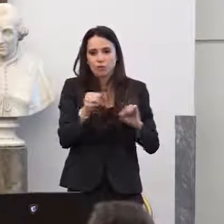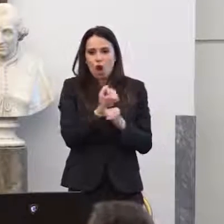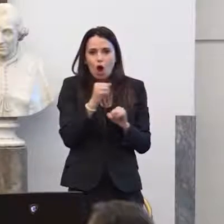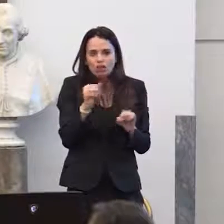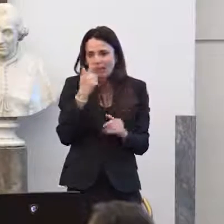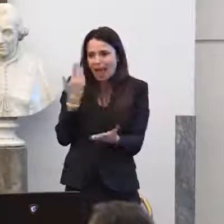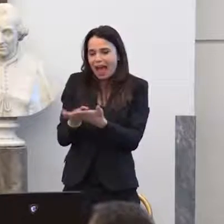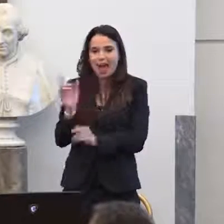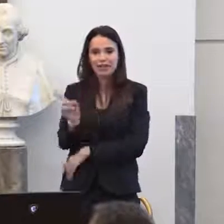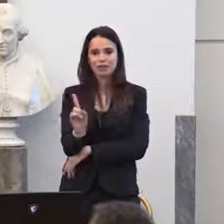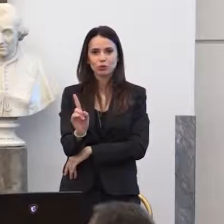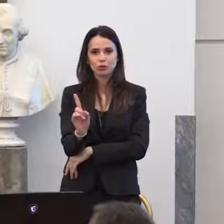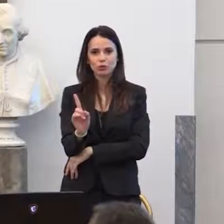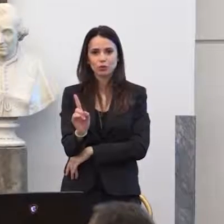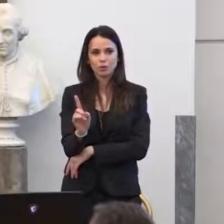corretto.